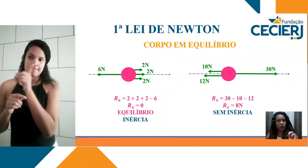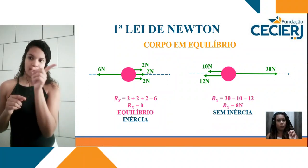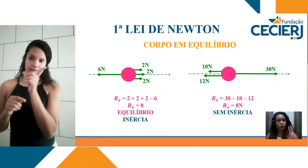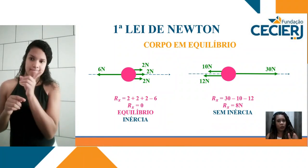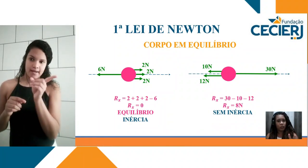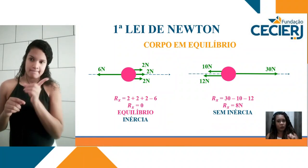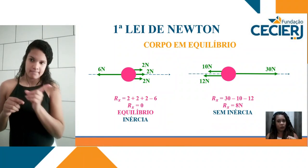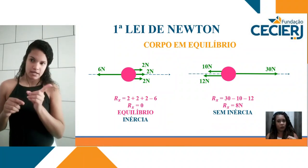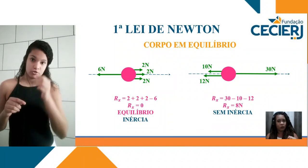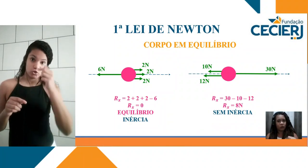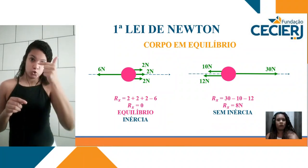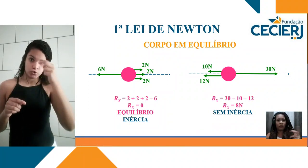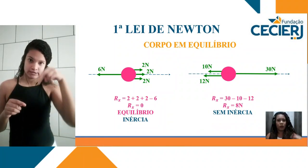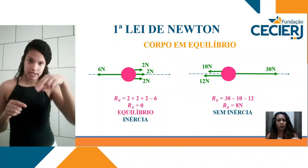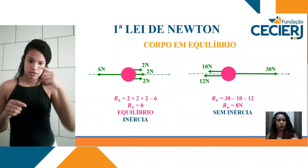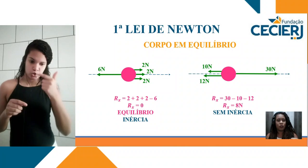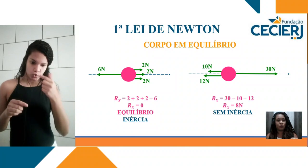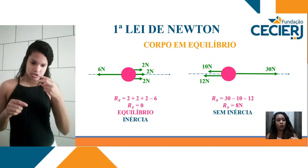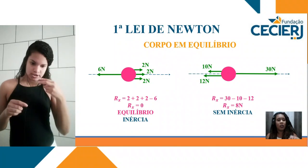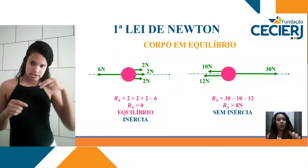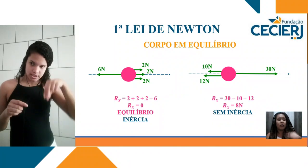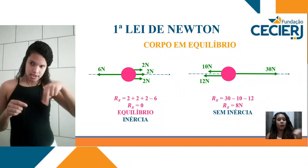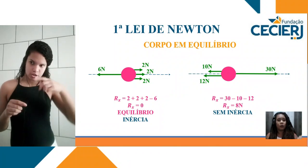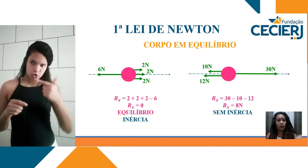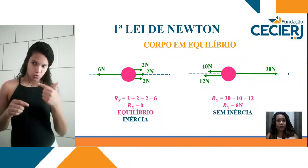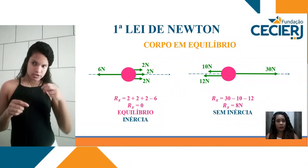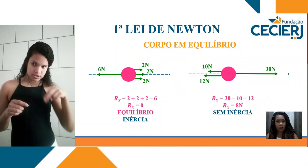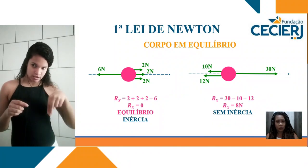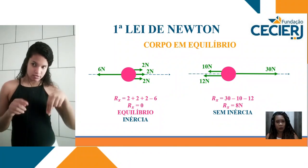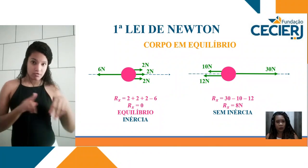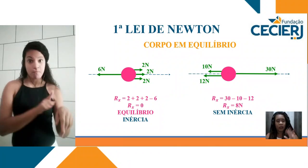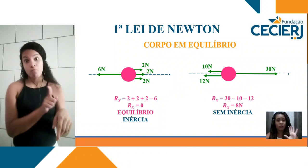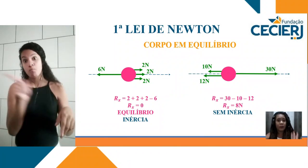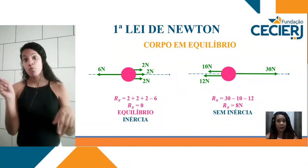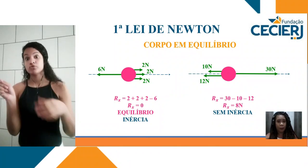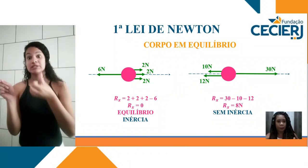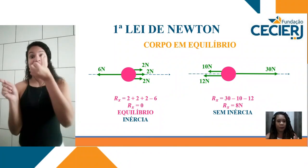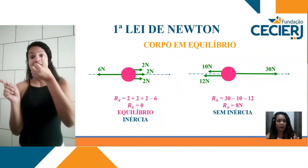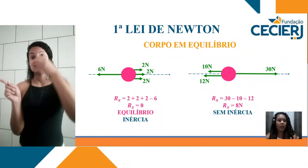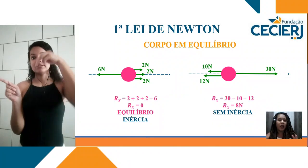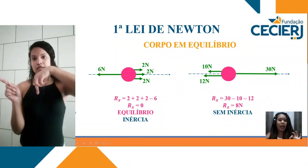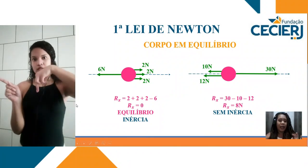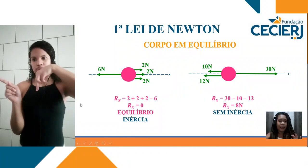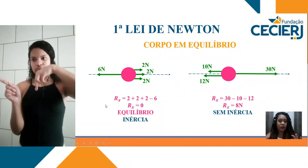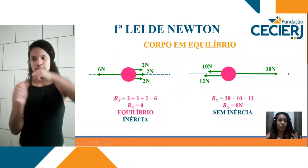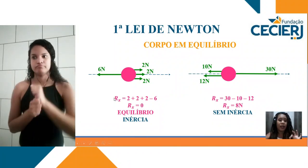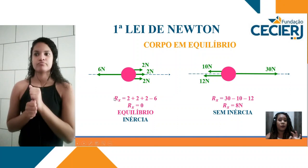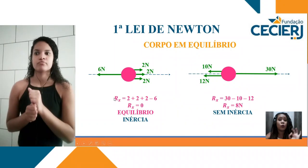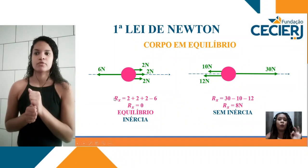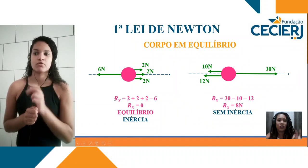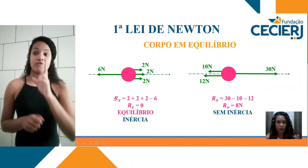de módulo 2 newtons, força de 2 newtons, e para o outro lado 6 newtons. Então, o que a gente vai pensar? R